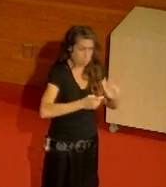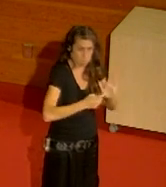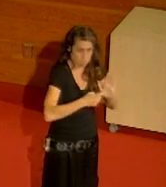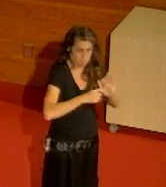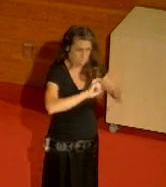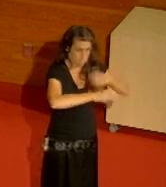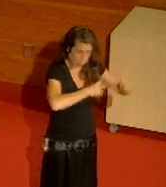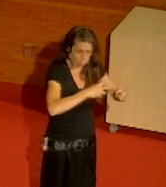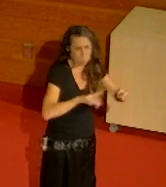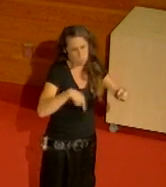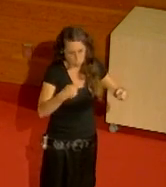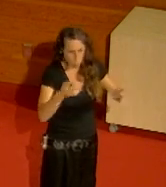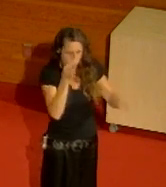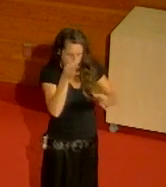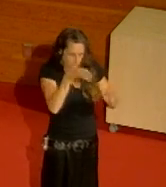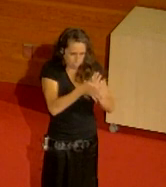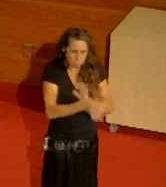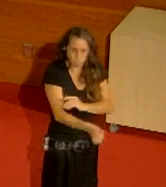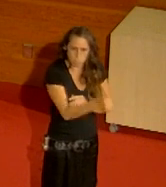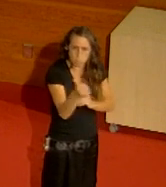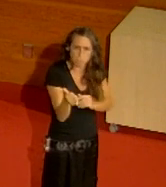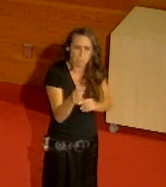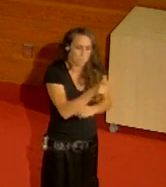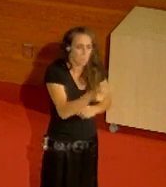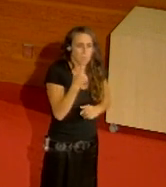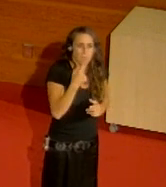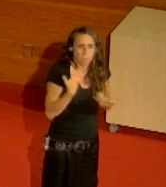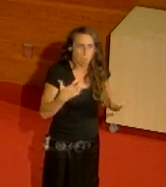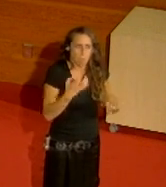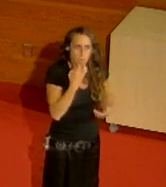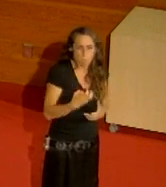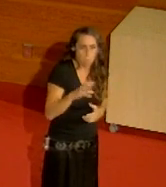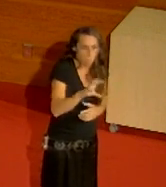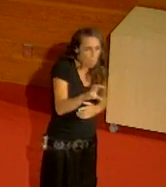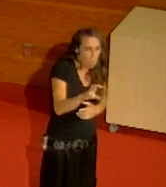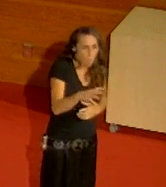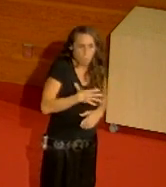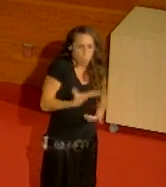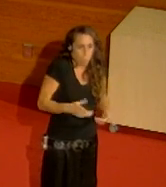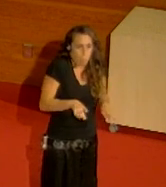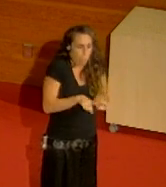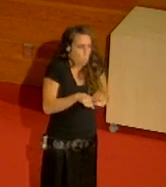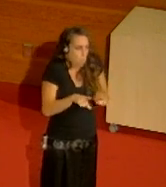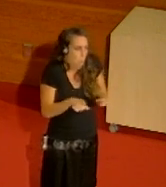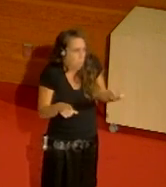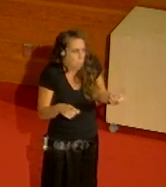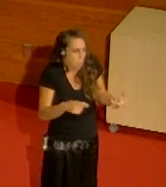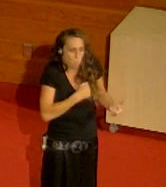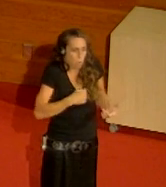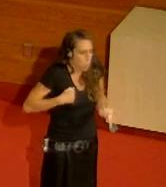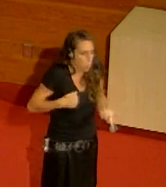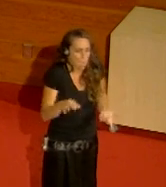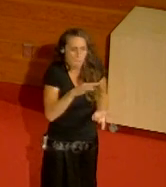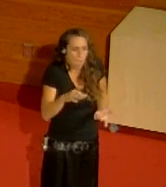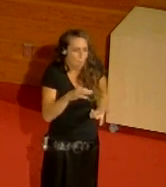un poco más En qué consiste la gente hablaba de que tenían miedo de que Israel se acabara convirtiendo en un grial Polonia que todos sabemos que son países entre la Unión